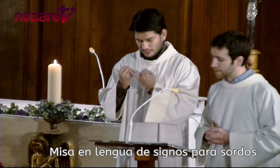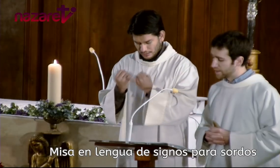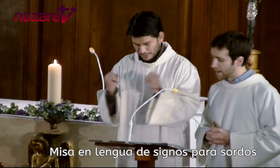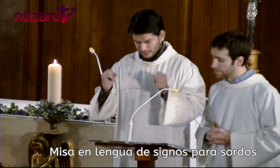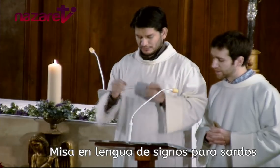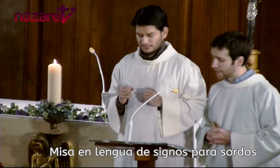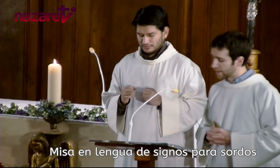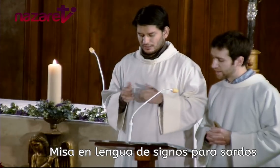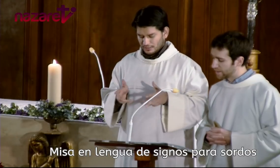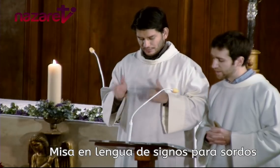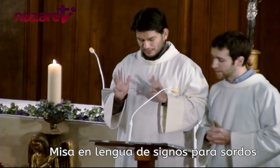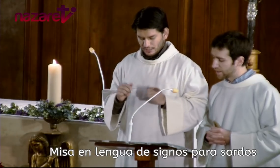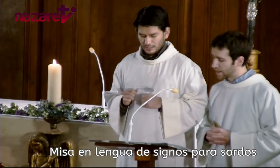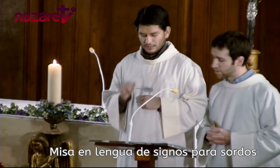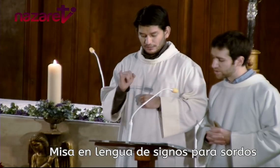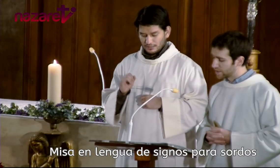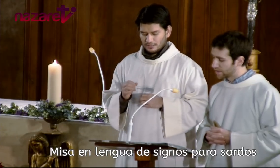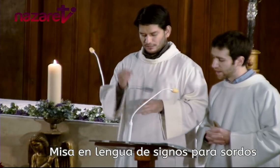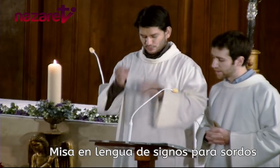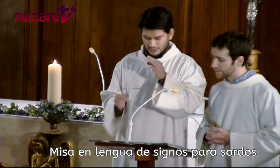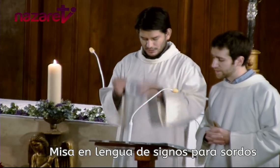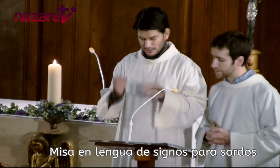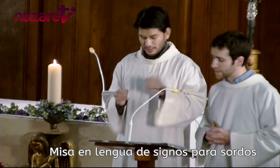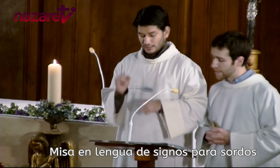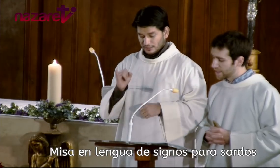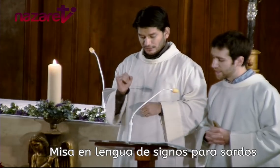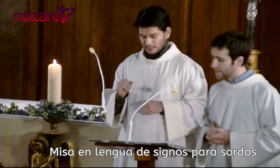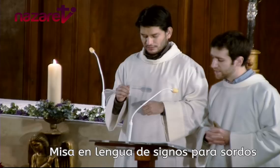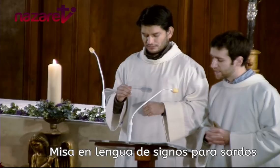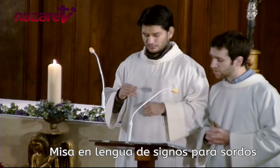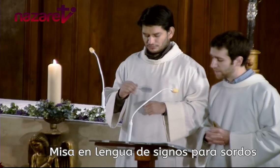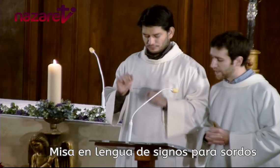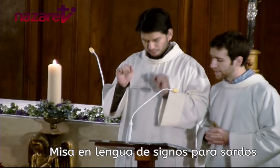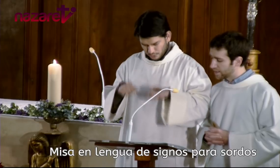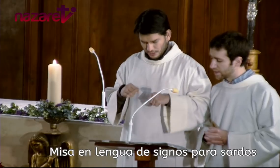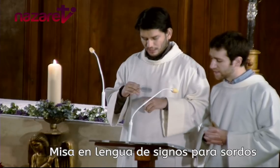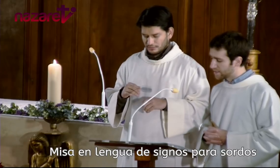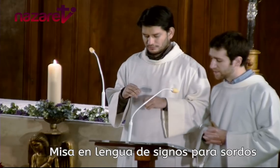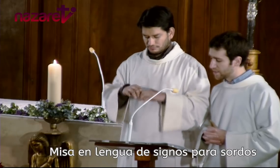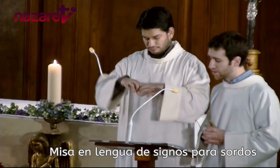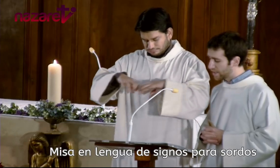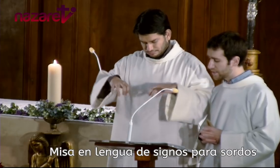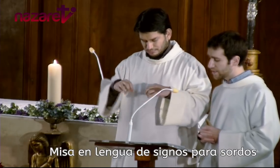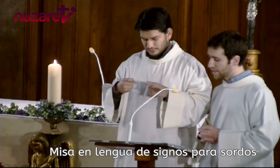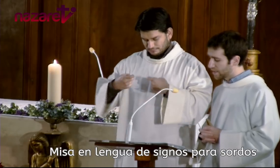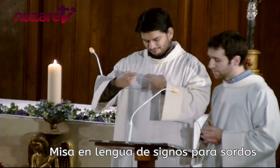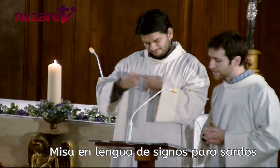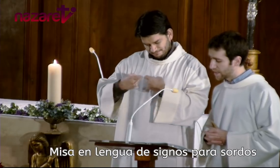la libertad y la justicia, y se superen las divisiones y